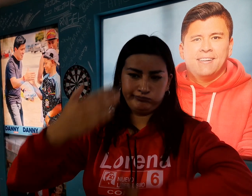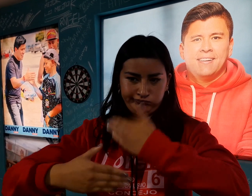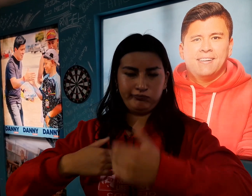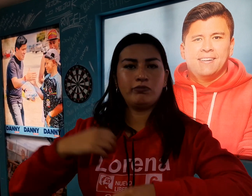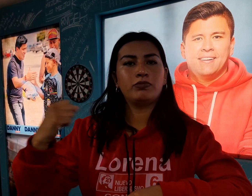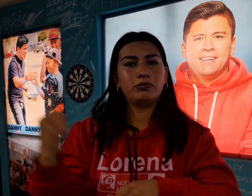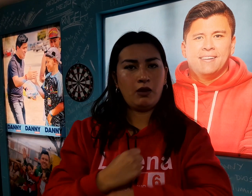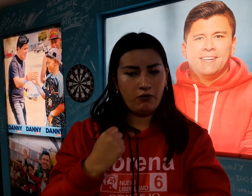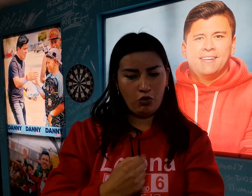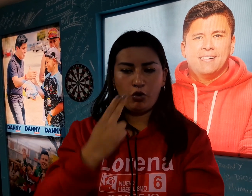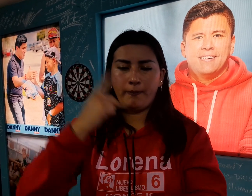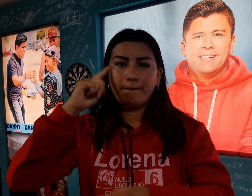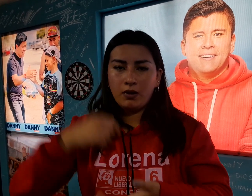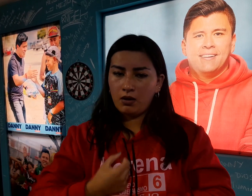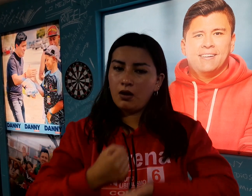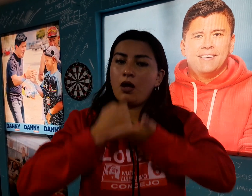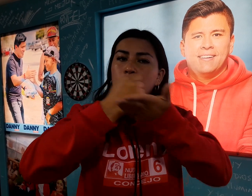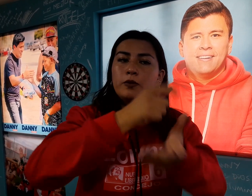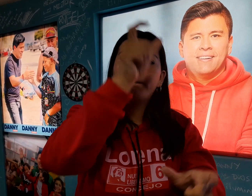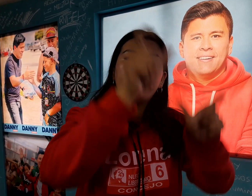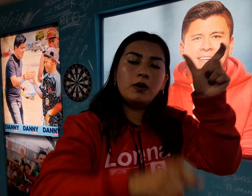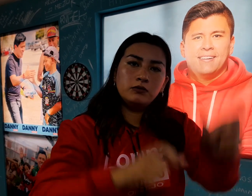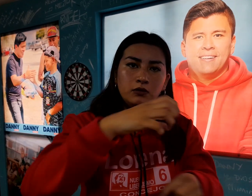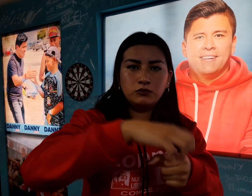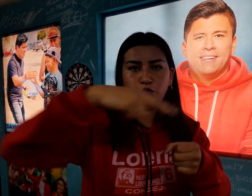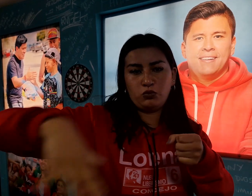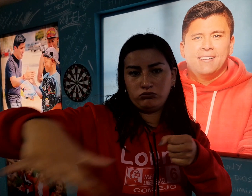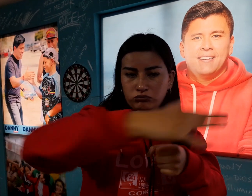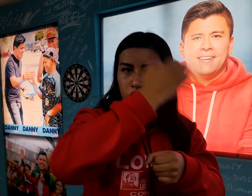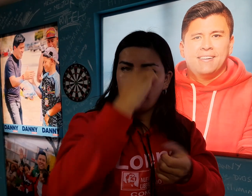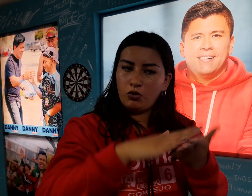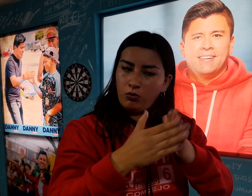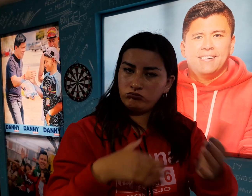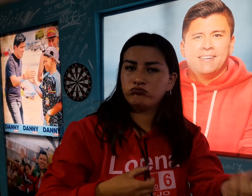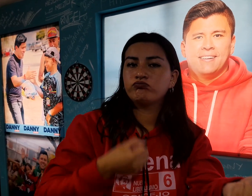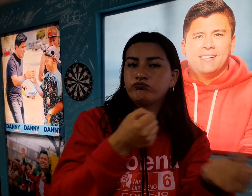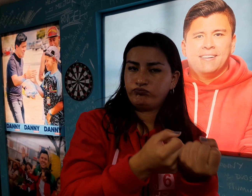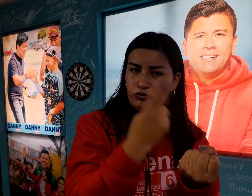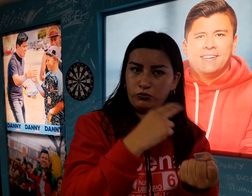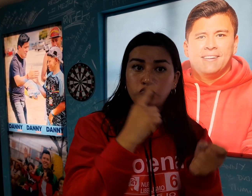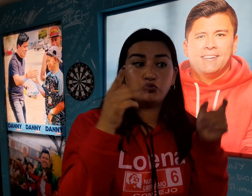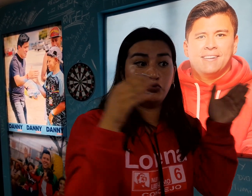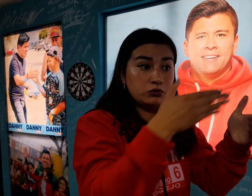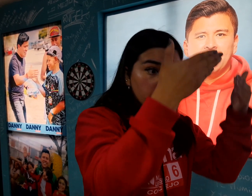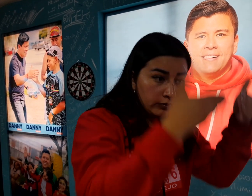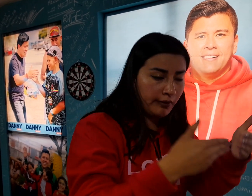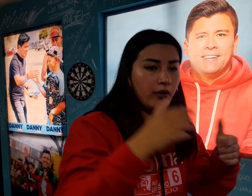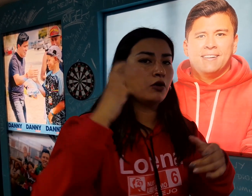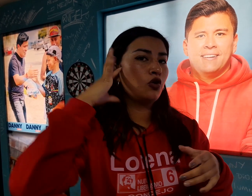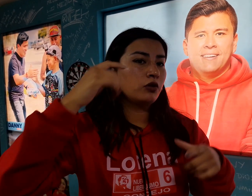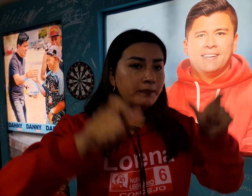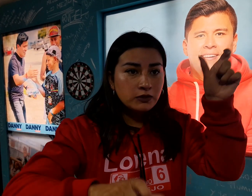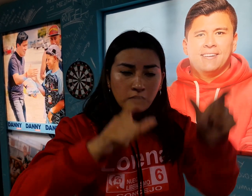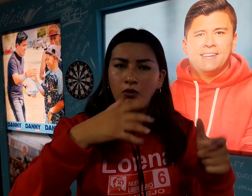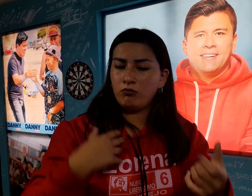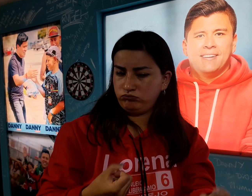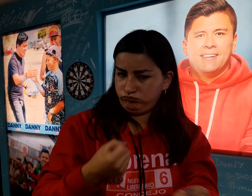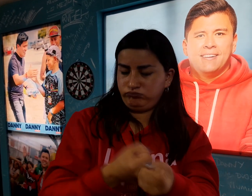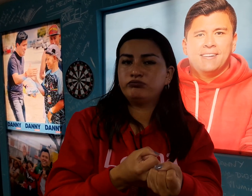nuestro grupo político Nuevo Liberalismo, que voten por mí, que todos los ciudadanos de Soacha sepan que aquí vamos a estar, tanto